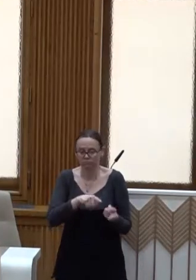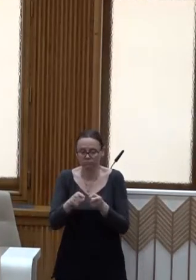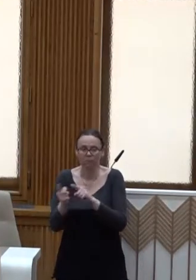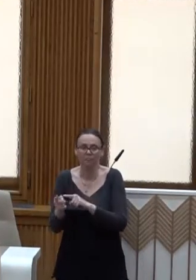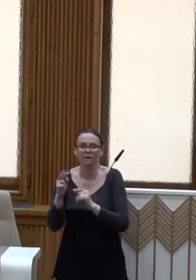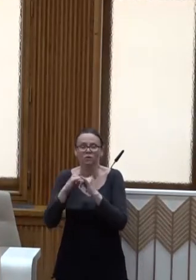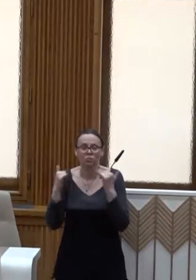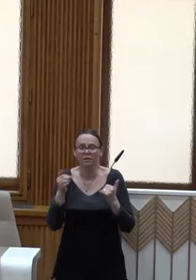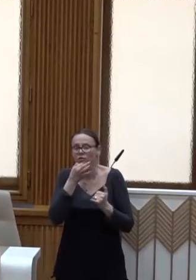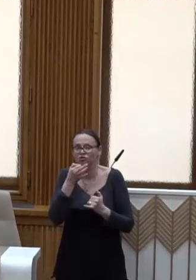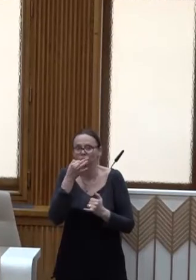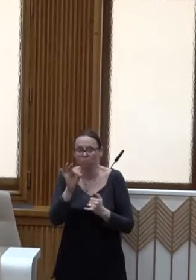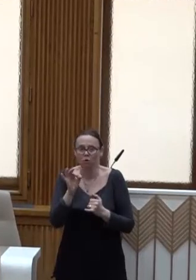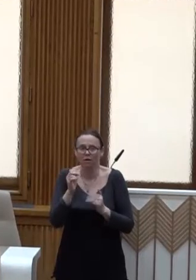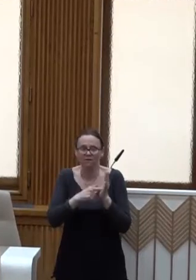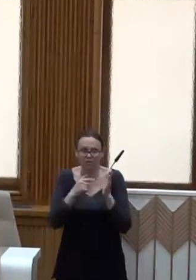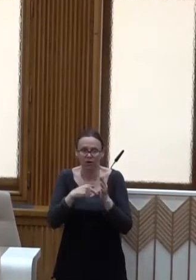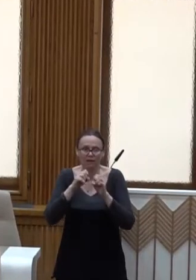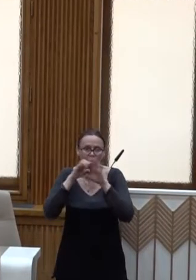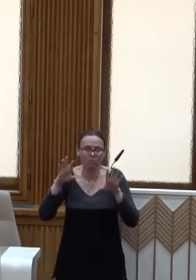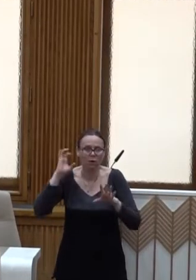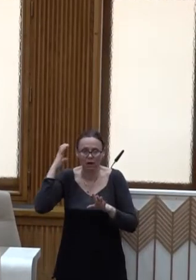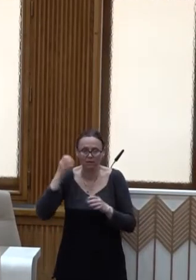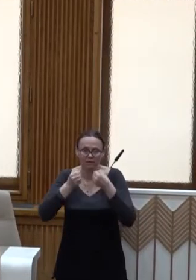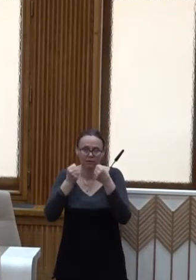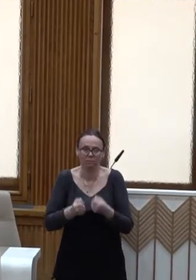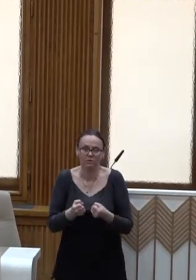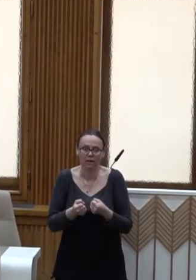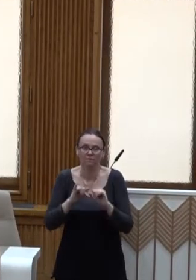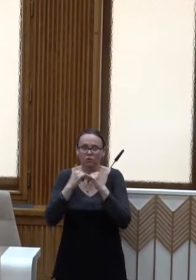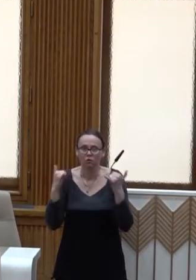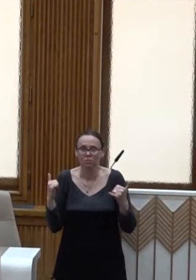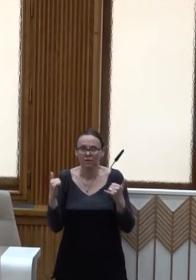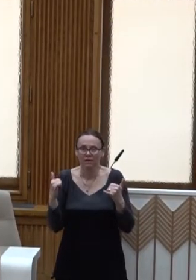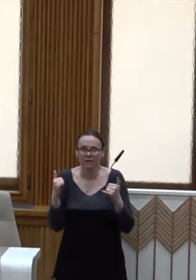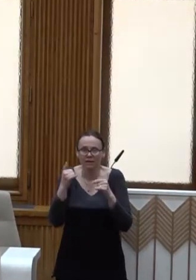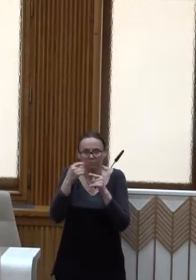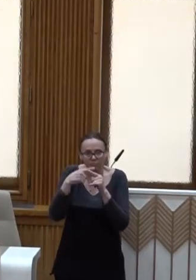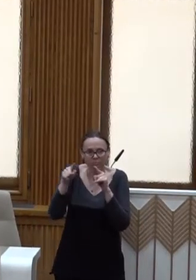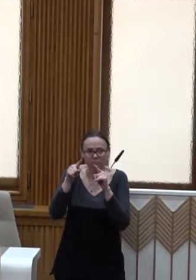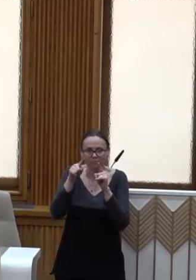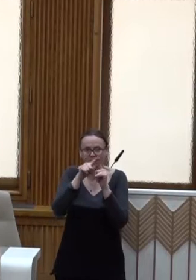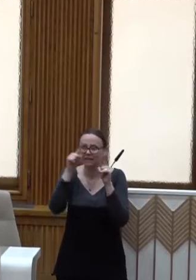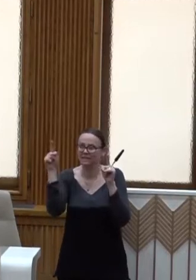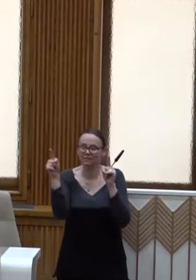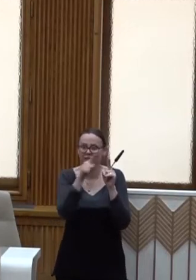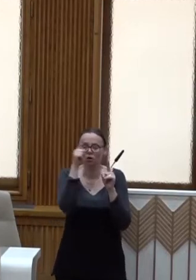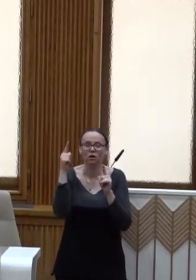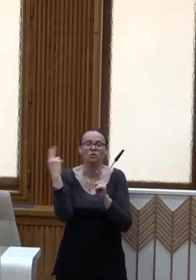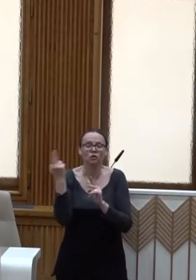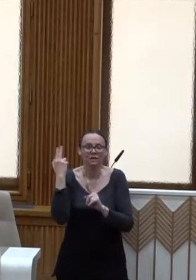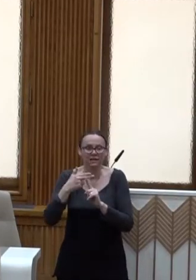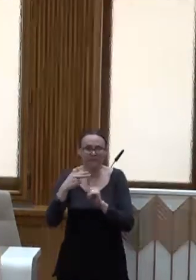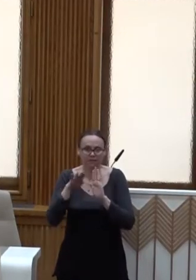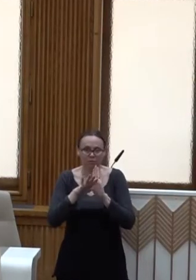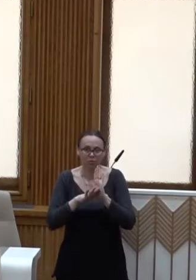obliki čim bolj pogostih objav na radijskih postajah, v obliki pasic na slovenskih TV